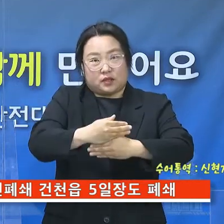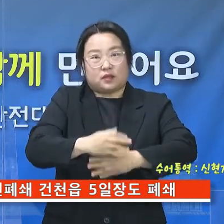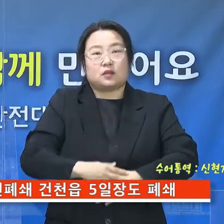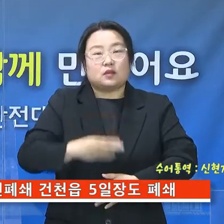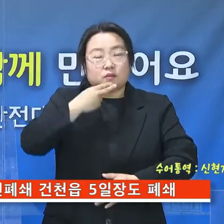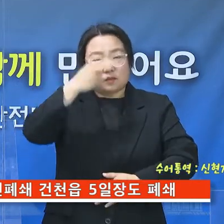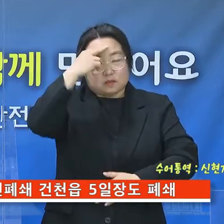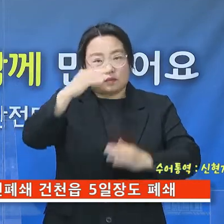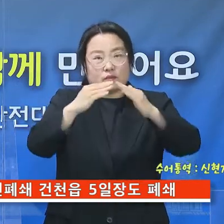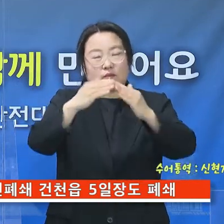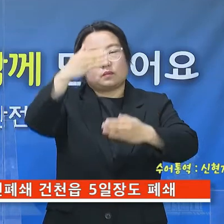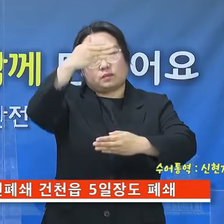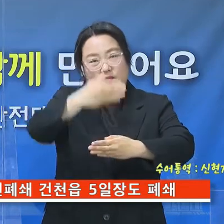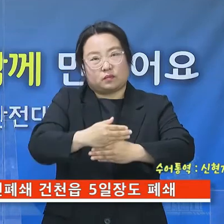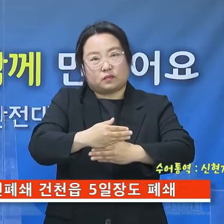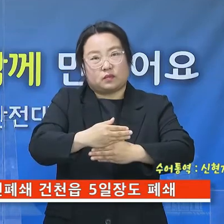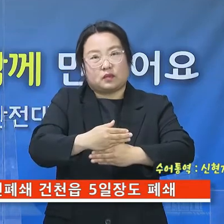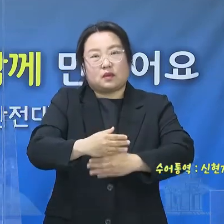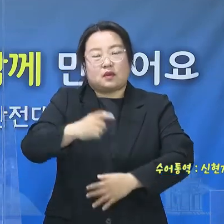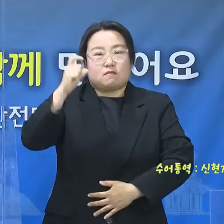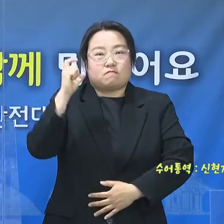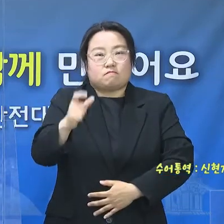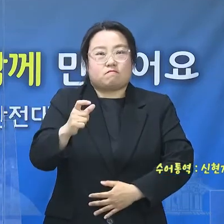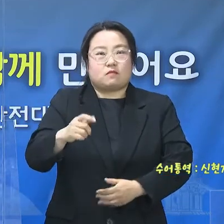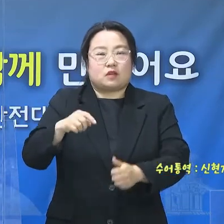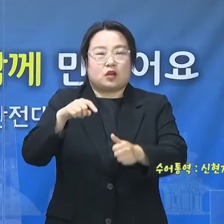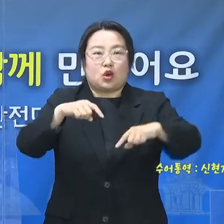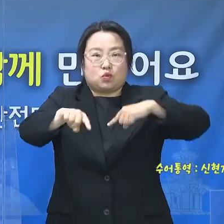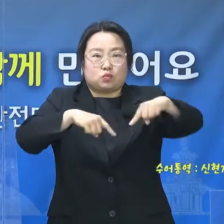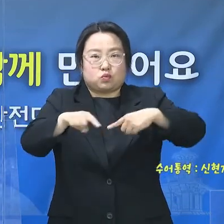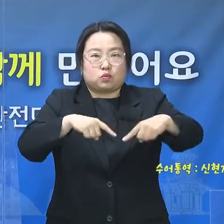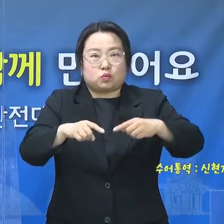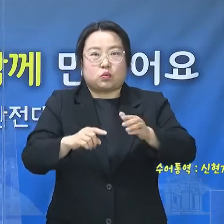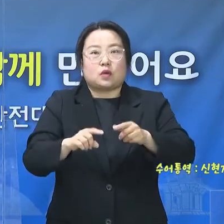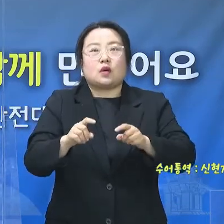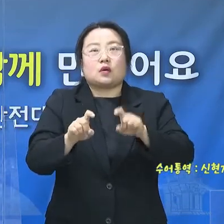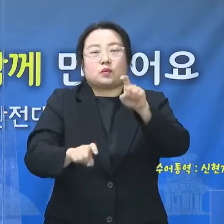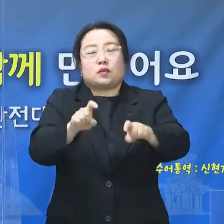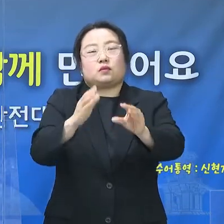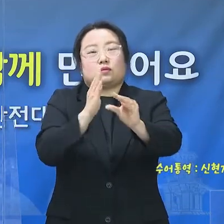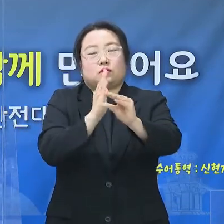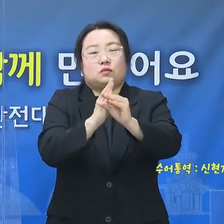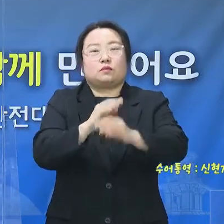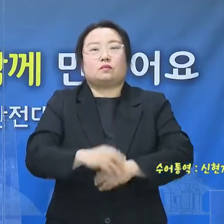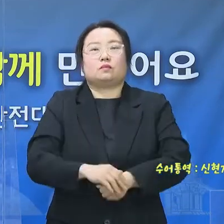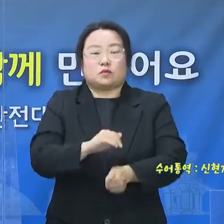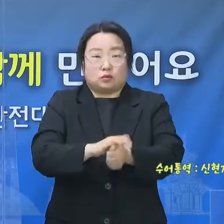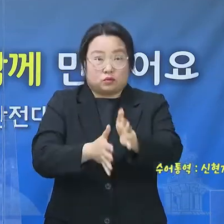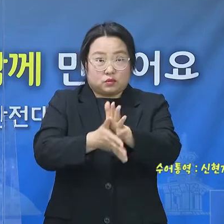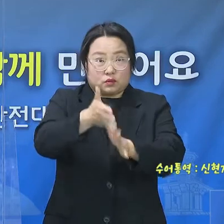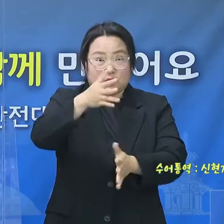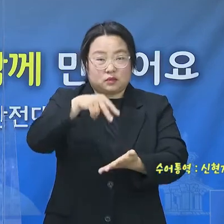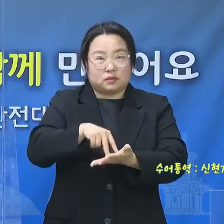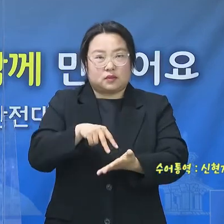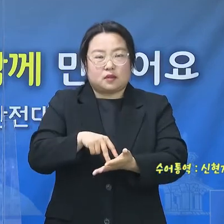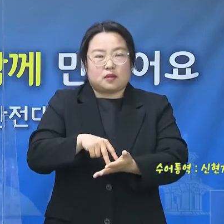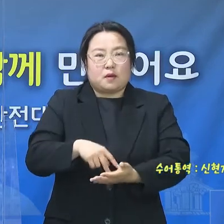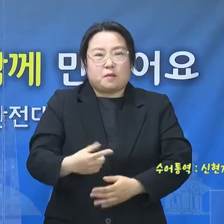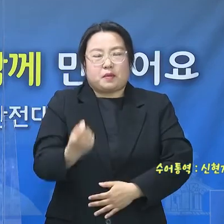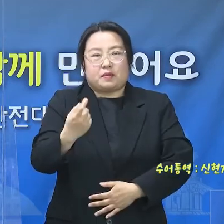폐쇄 조치 하는 등 강력한 조치를 시행하고 있습니다 a 시에서는 적극적인 선재 검사와